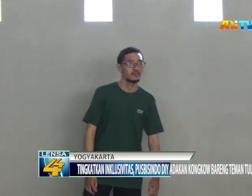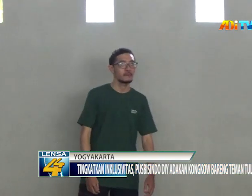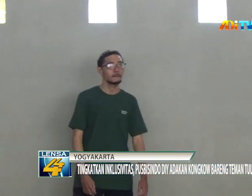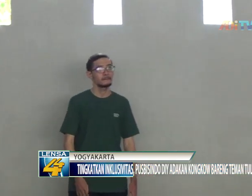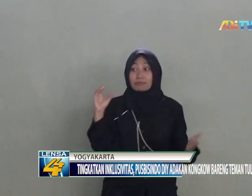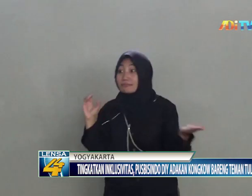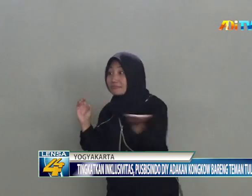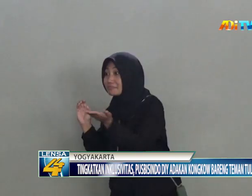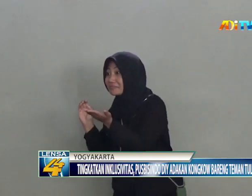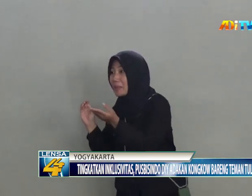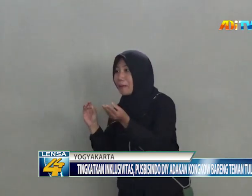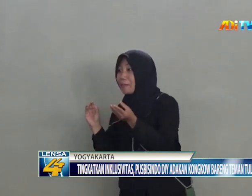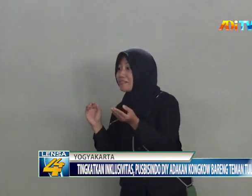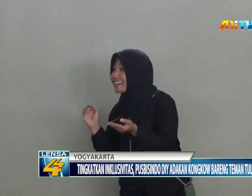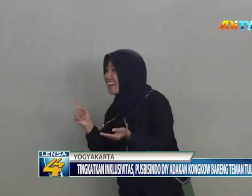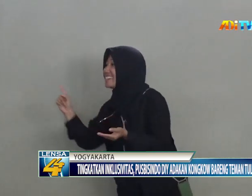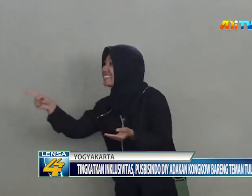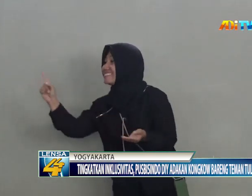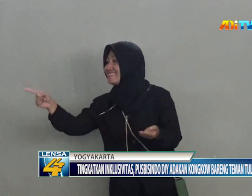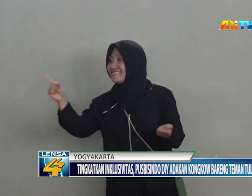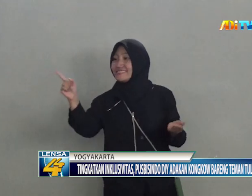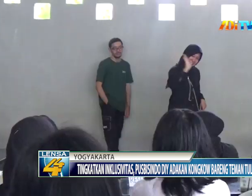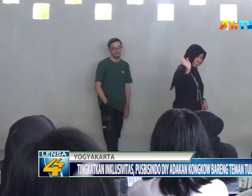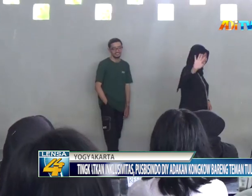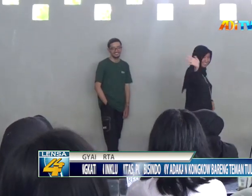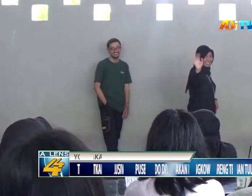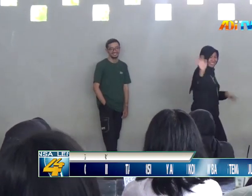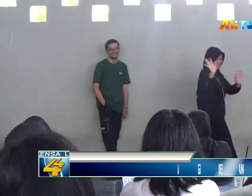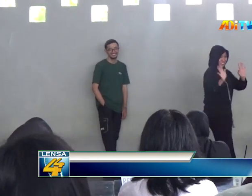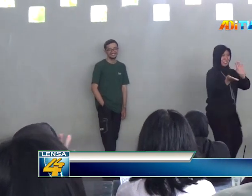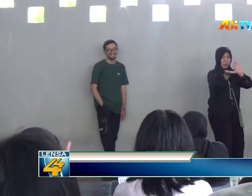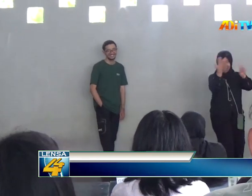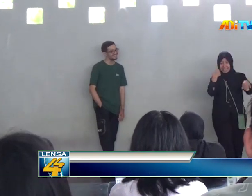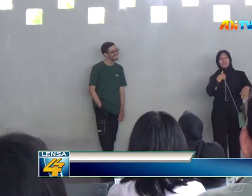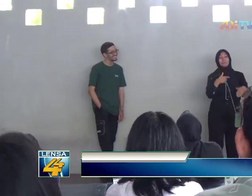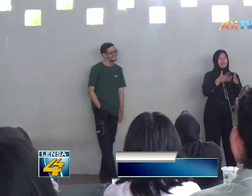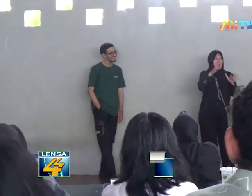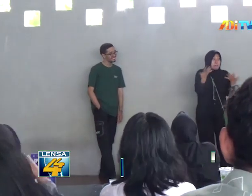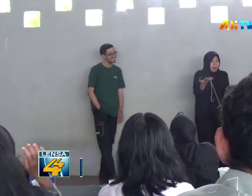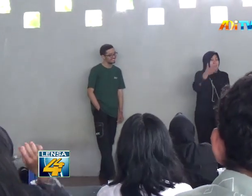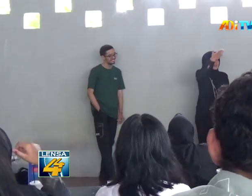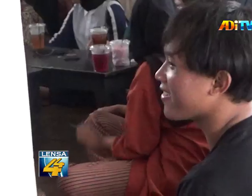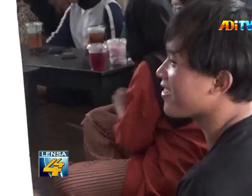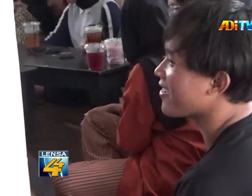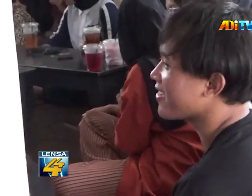agar mereka juga mampu setara baik dalam cara berkomunikasi pekerjaan pendidikan dan di